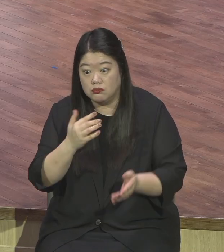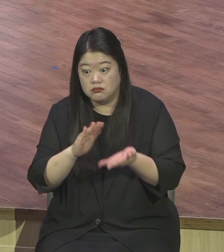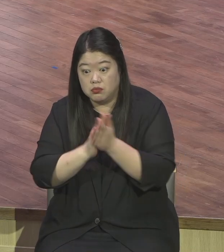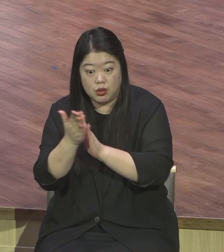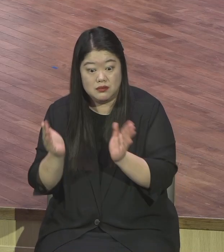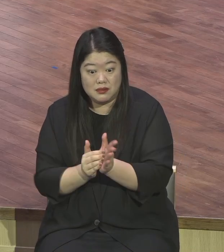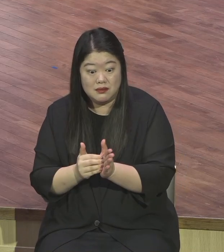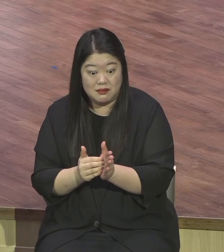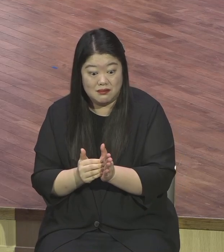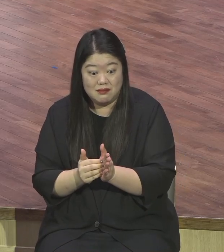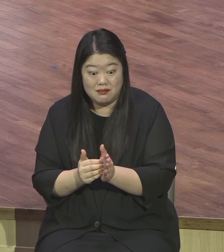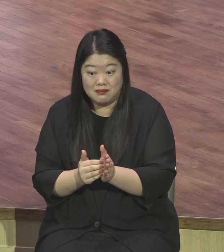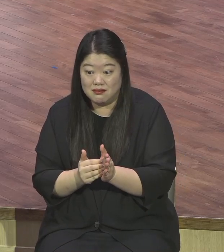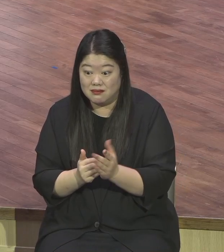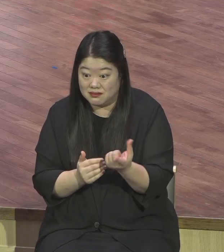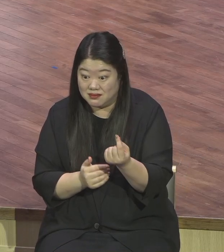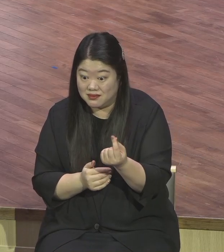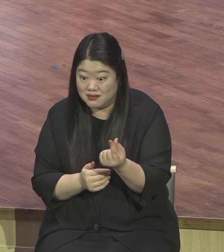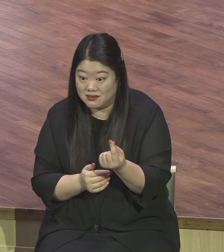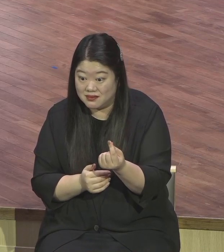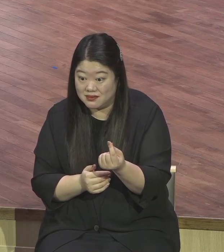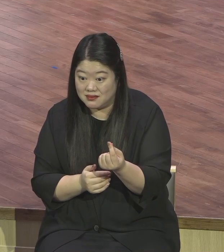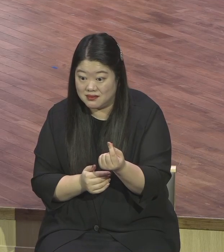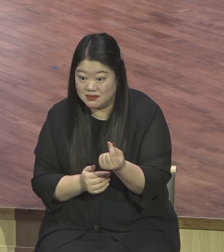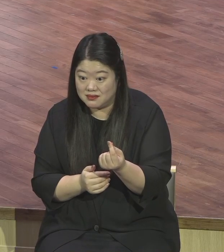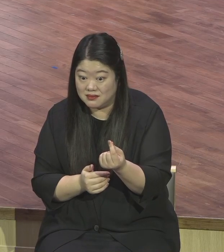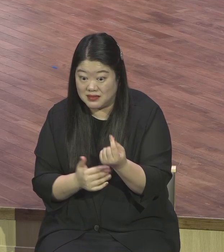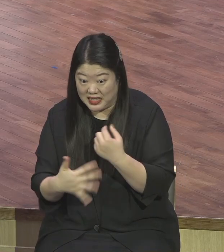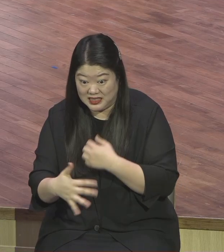없다. 그래 돼야 된단 말이야.